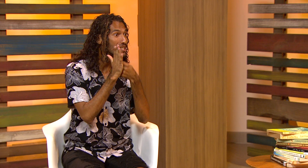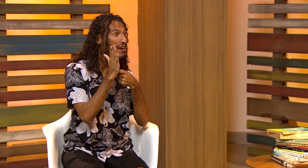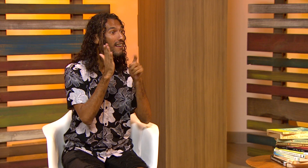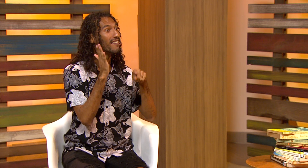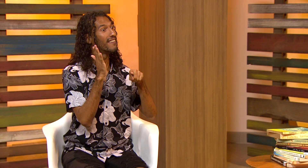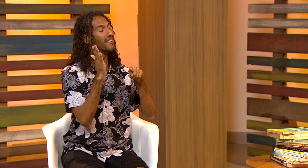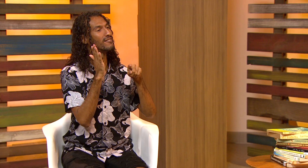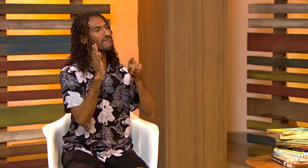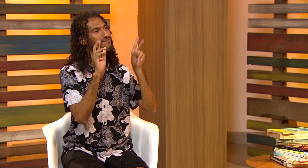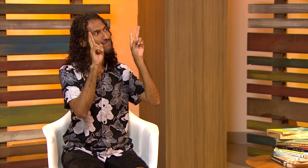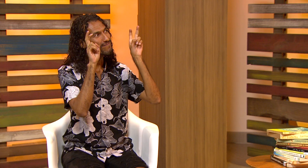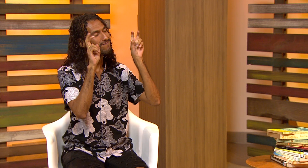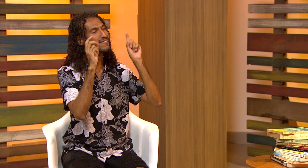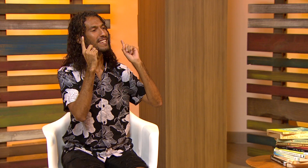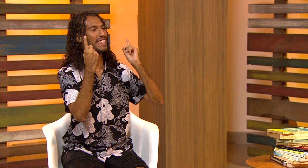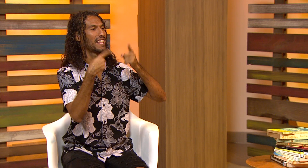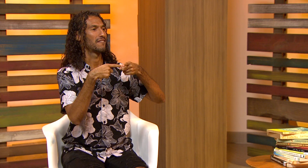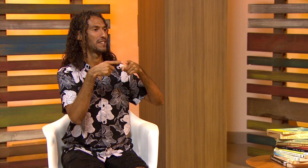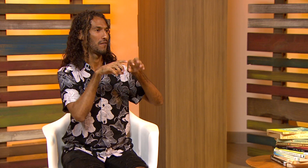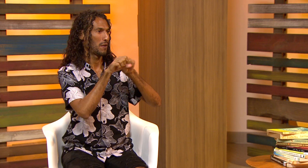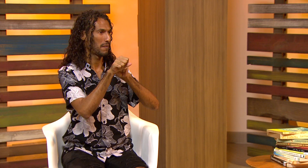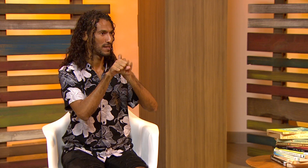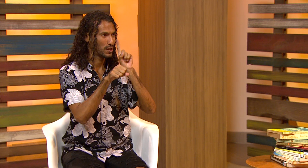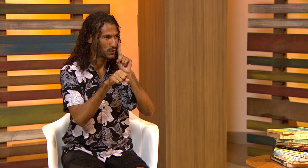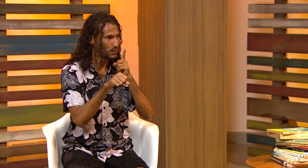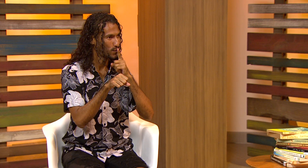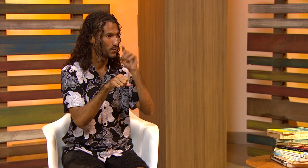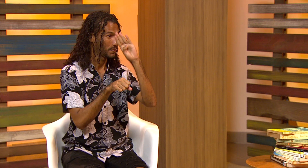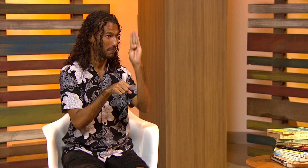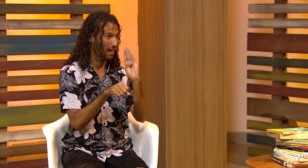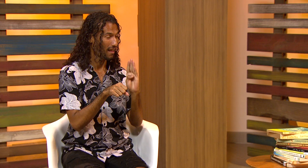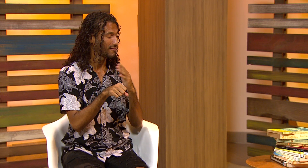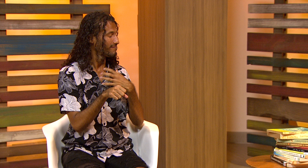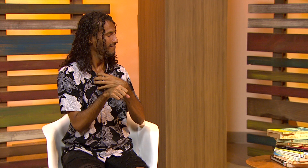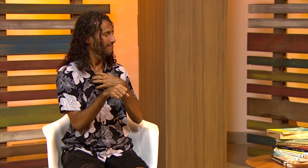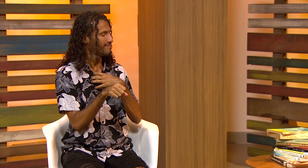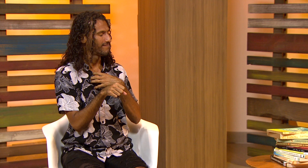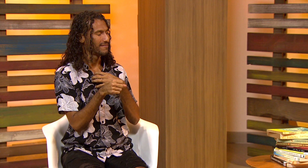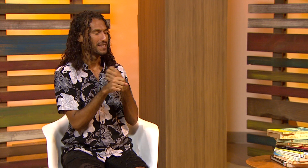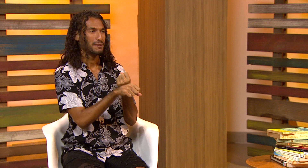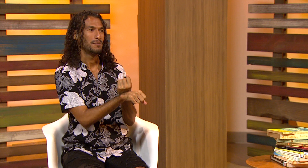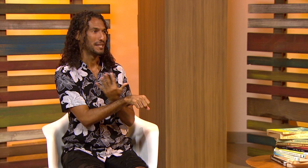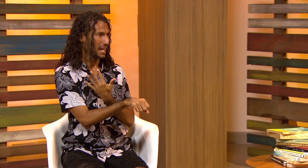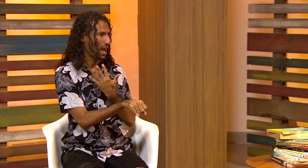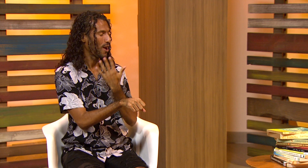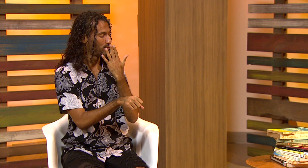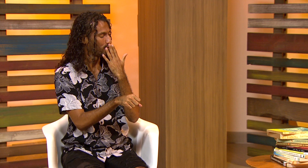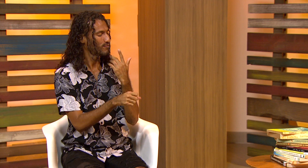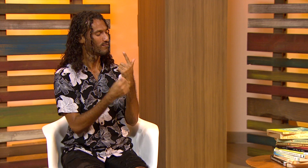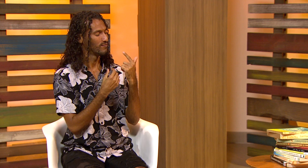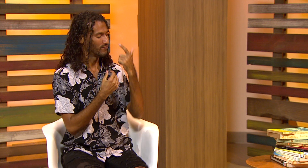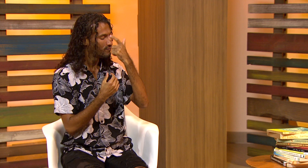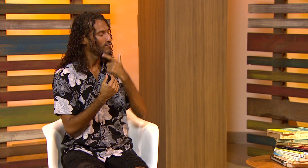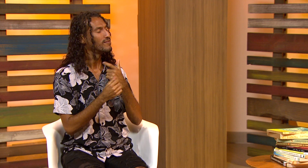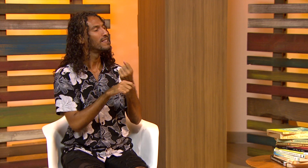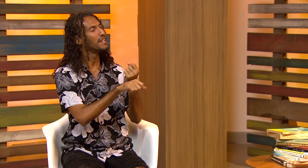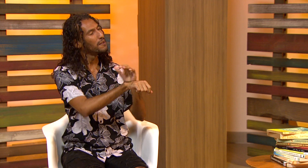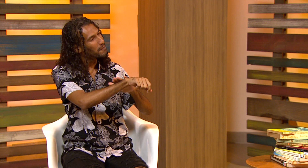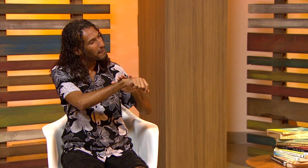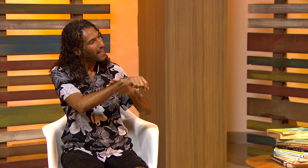redação sobre o desafio na formação dos surdos no Brasil. E isso me deixou emocionado por ser uma pessoa surda e vivenciar na